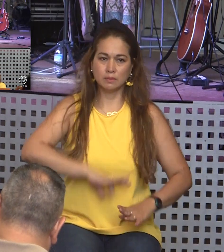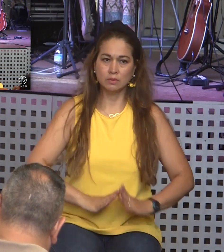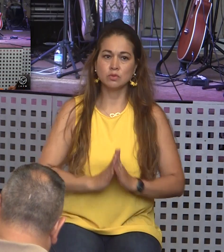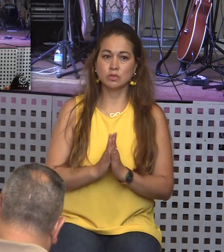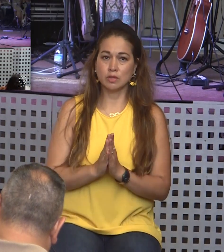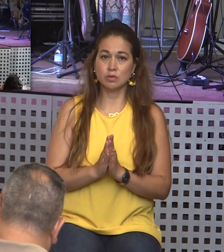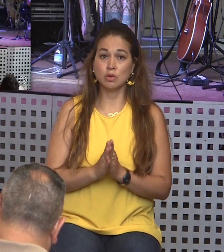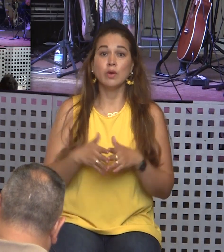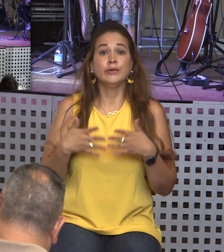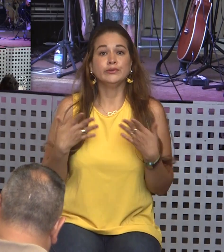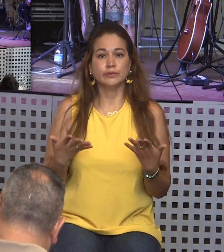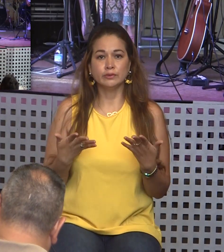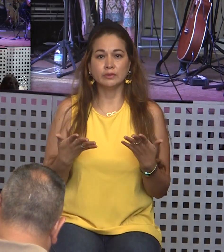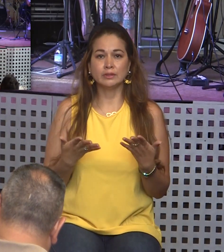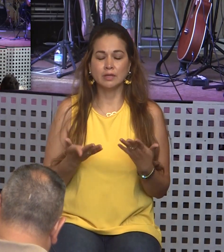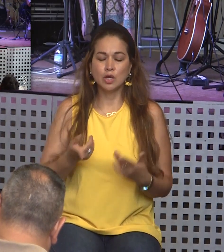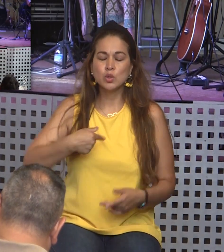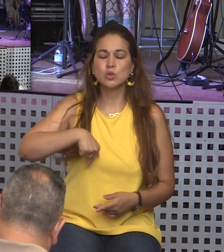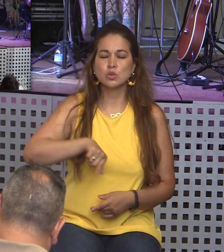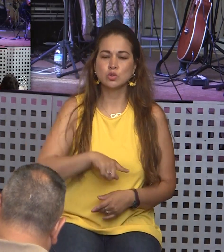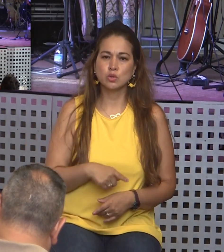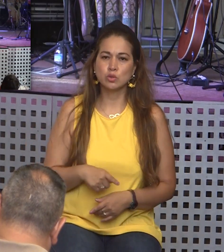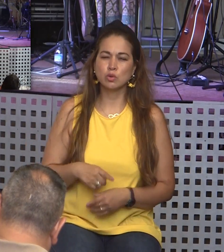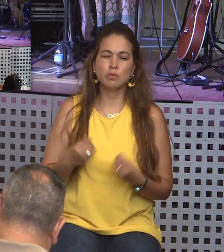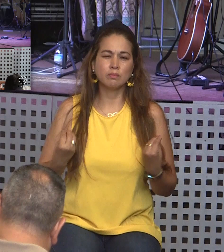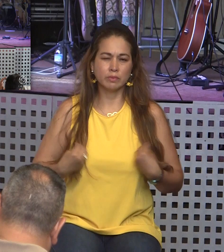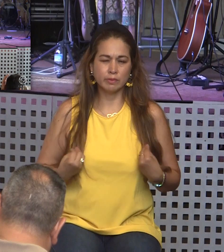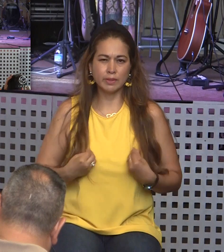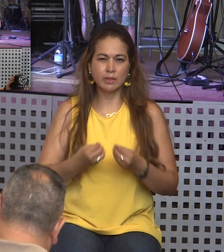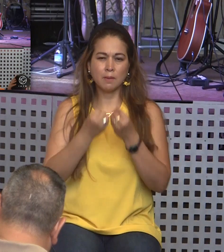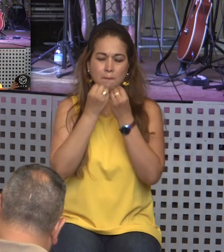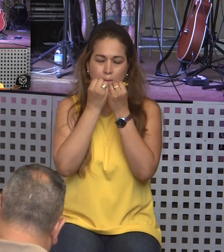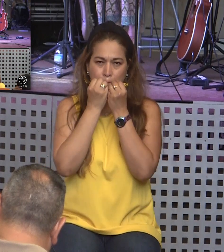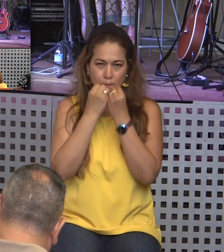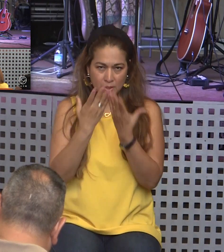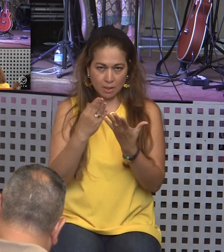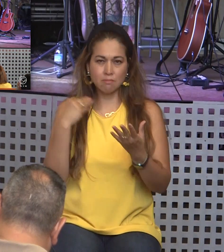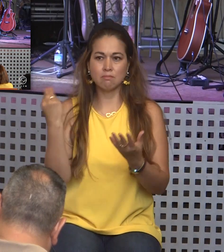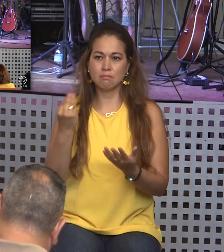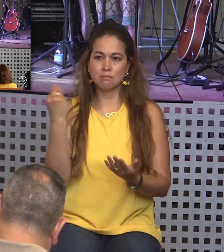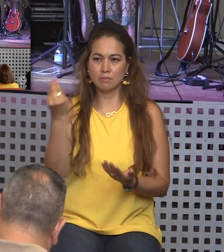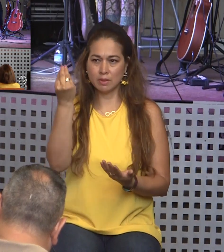No sé qué tipo de escatología tienes, y no me importa, créeme.